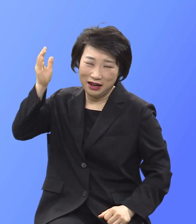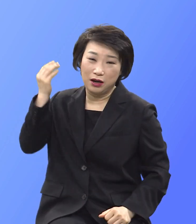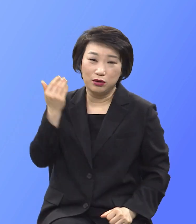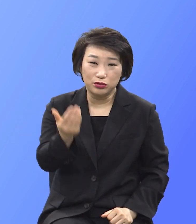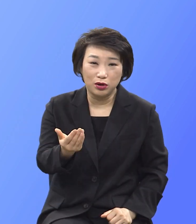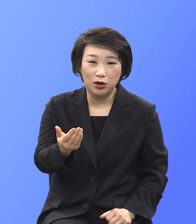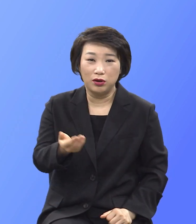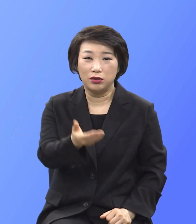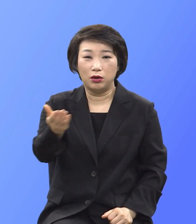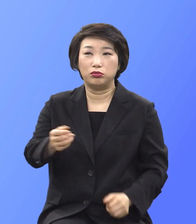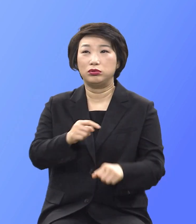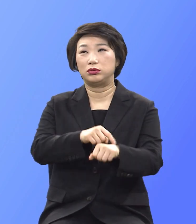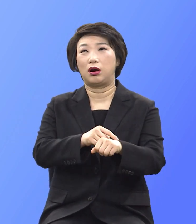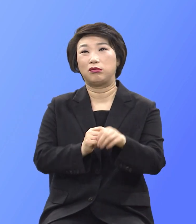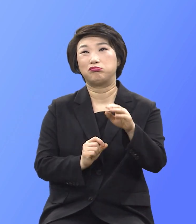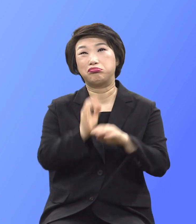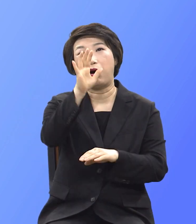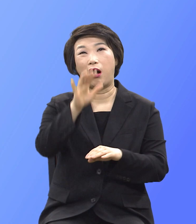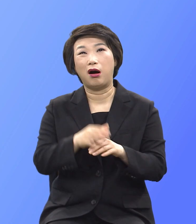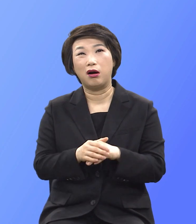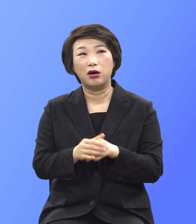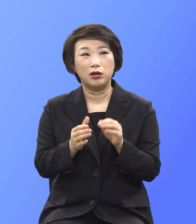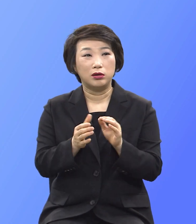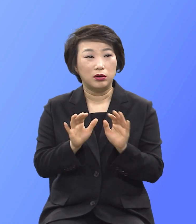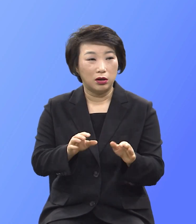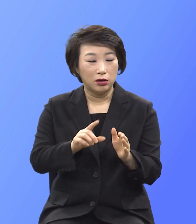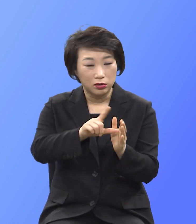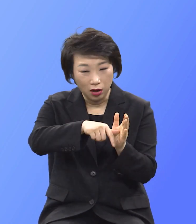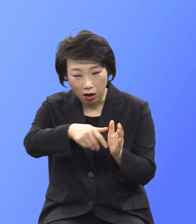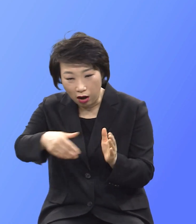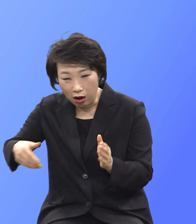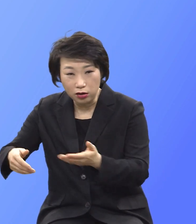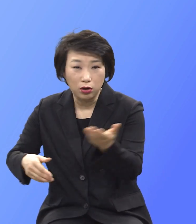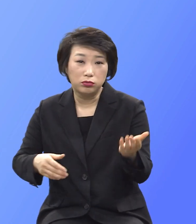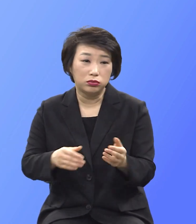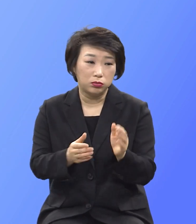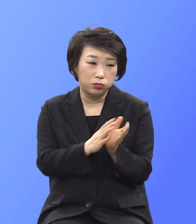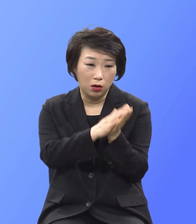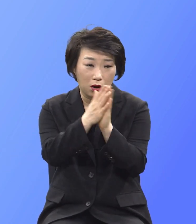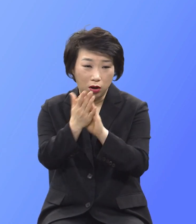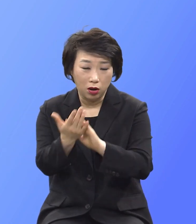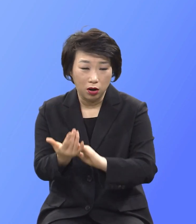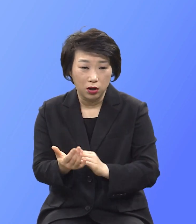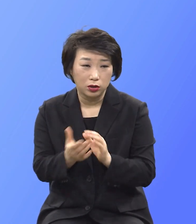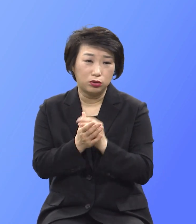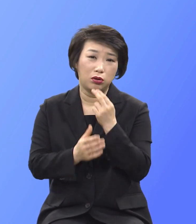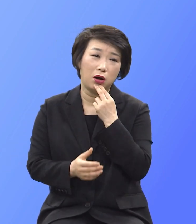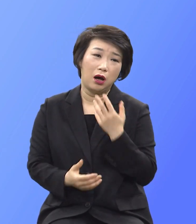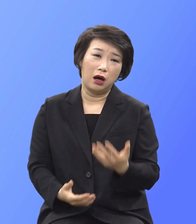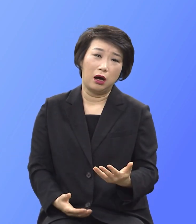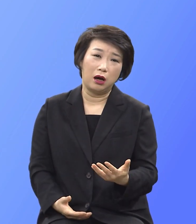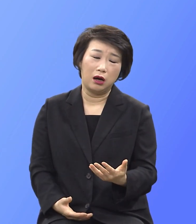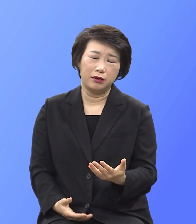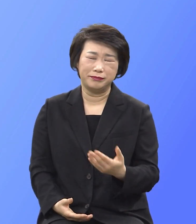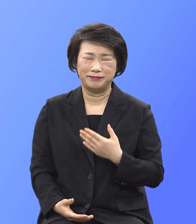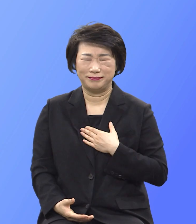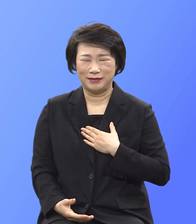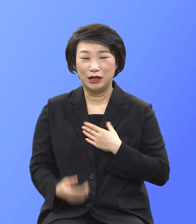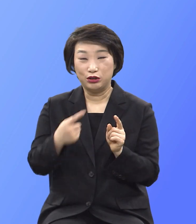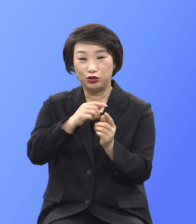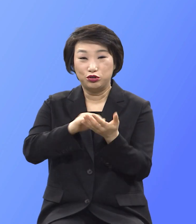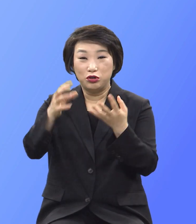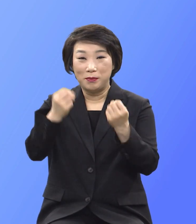외쳐대도 시간이 지나니 기도하지 않더라 이 말이요. 나는 많은